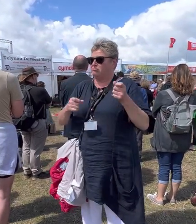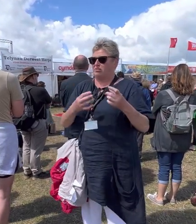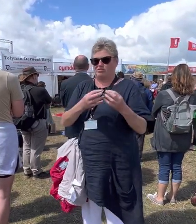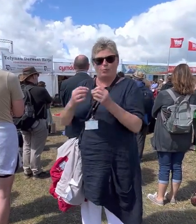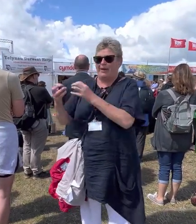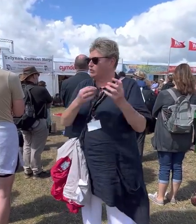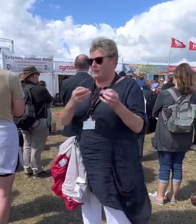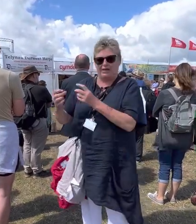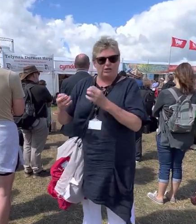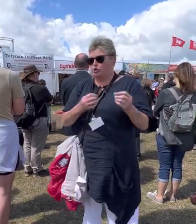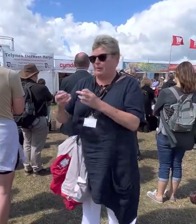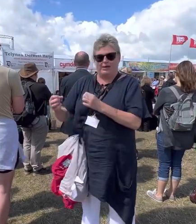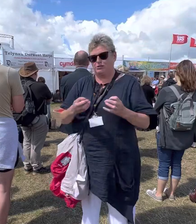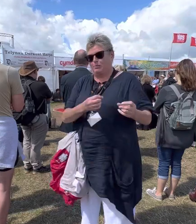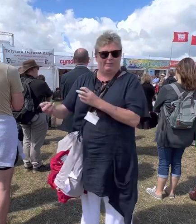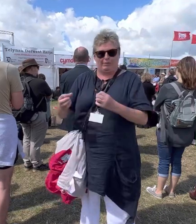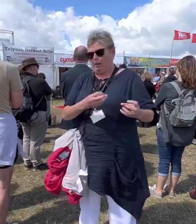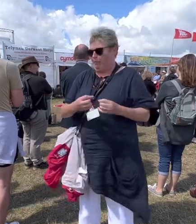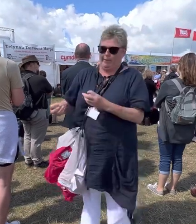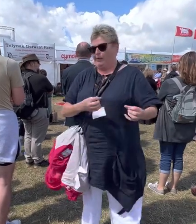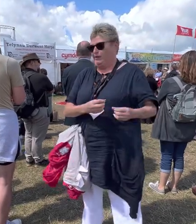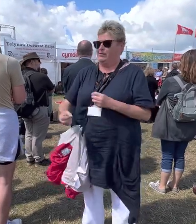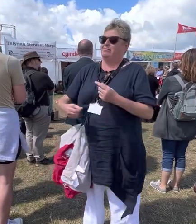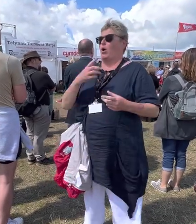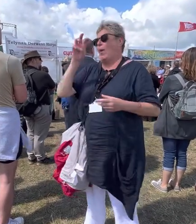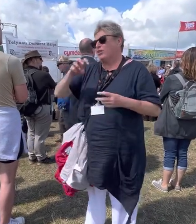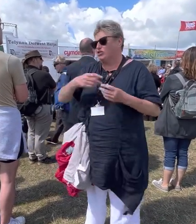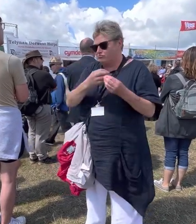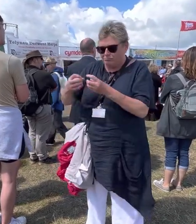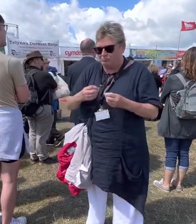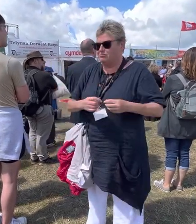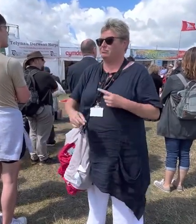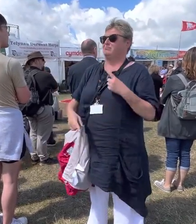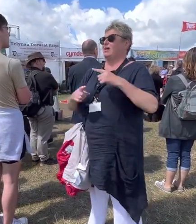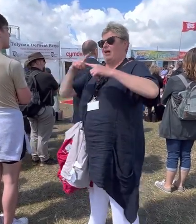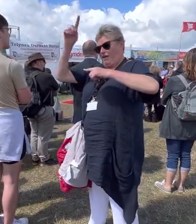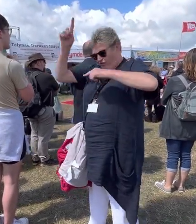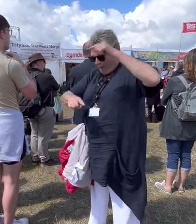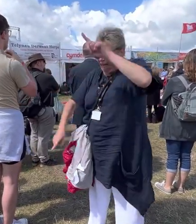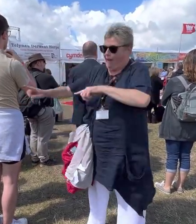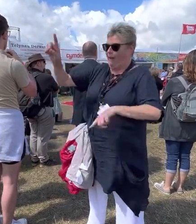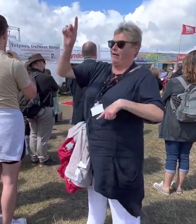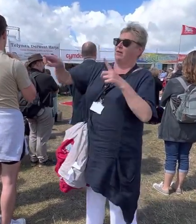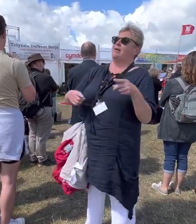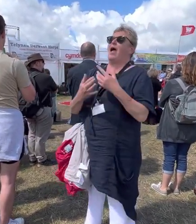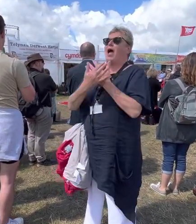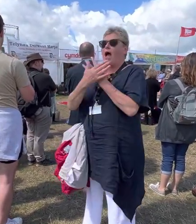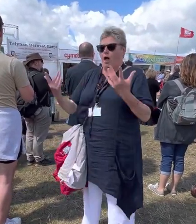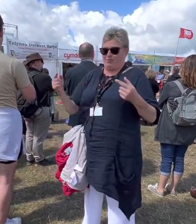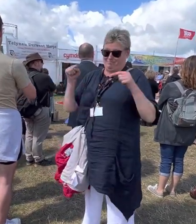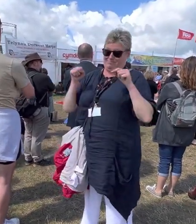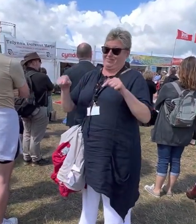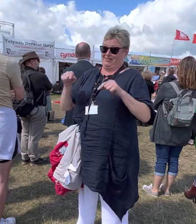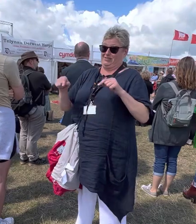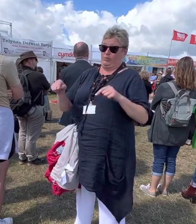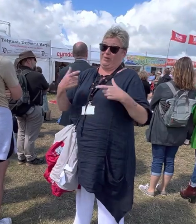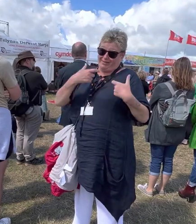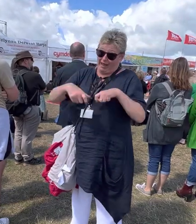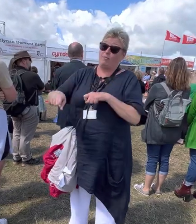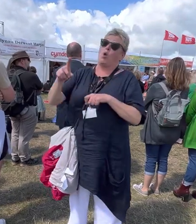Gwirfon, Comins Coch, Tal y Bont, Aberporth, Talgared. Faint o'r rhain fydd y gymunedau Cymraeg mewn